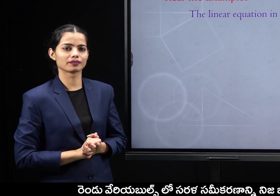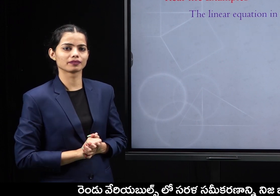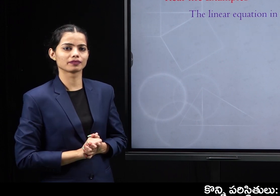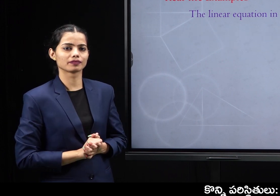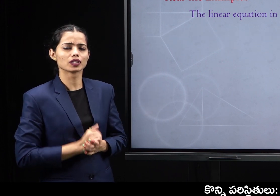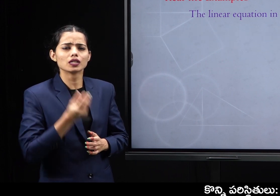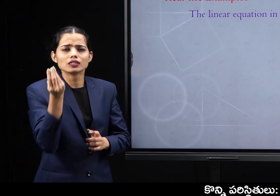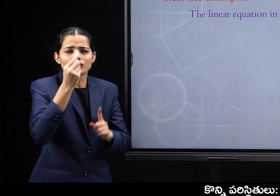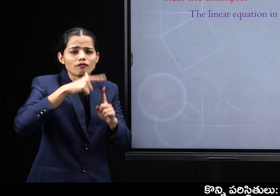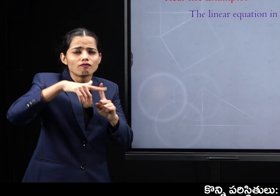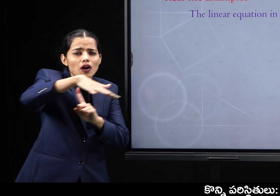కొన్ని పరిస్థితులు.